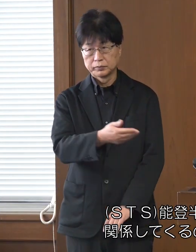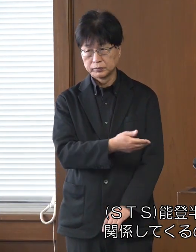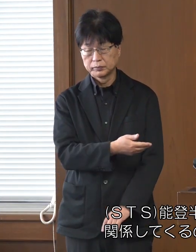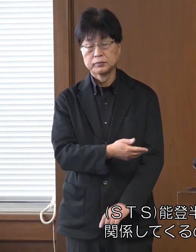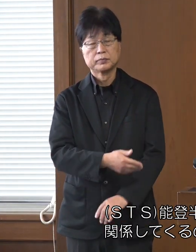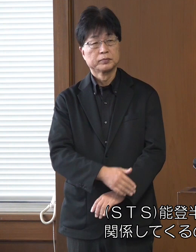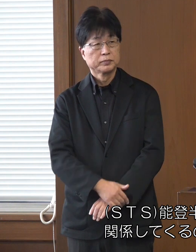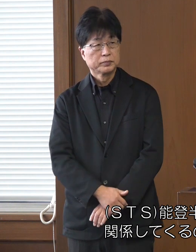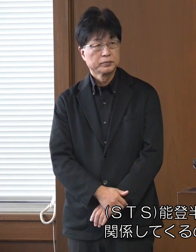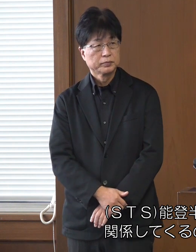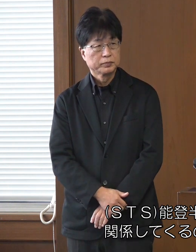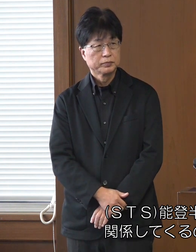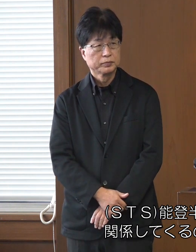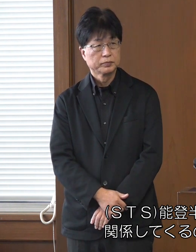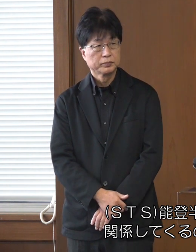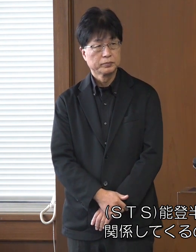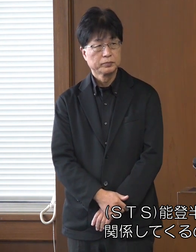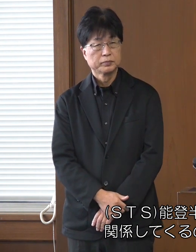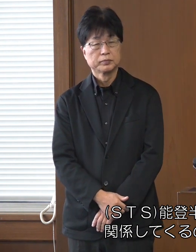です。